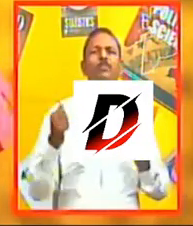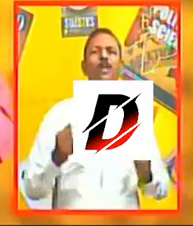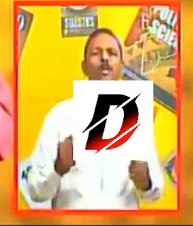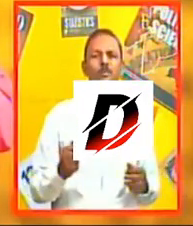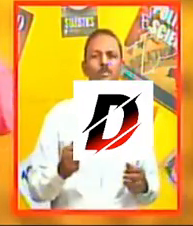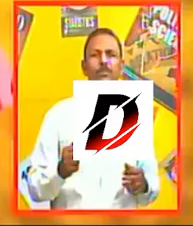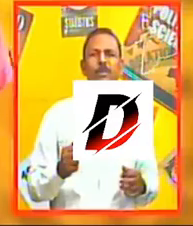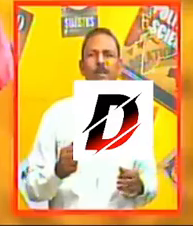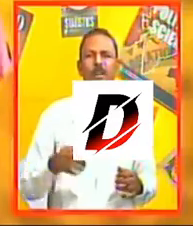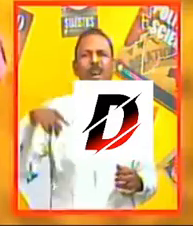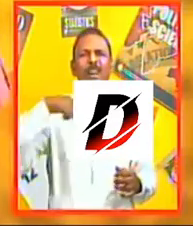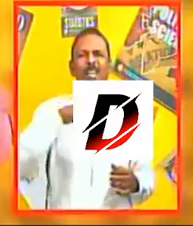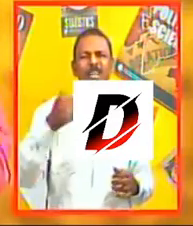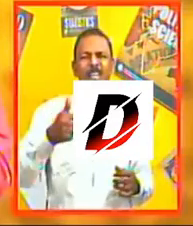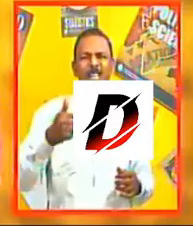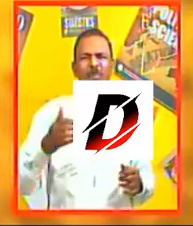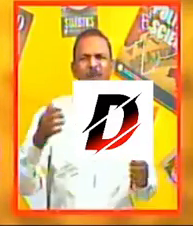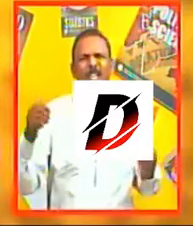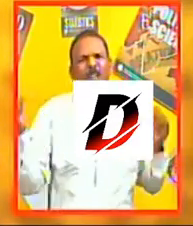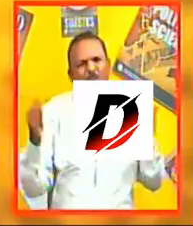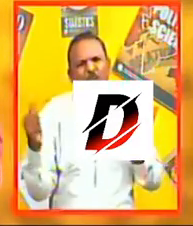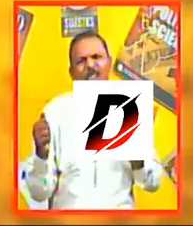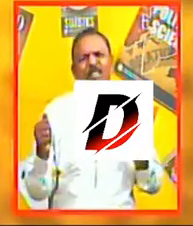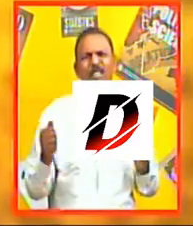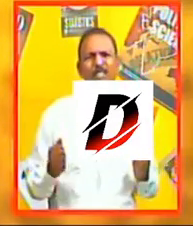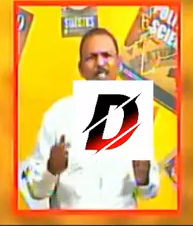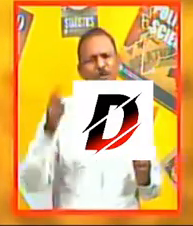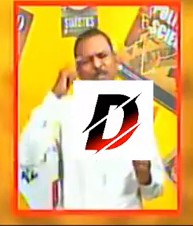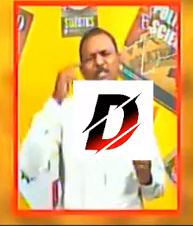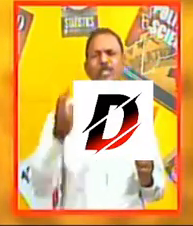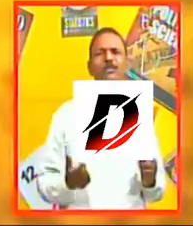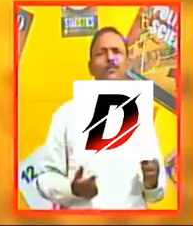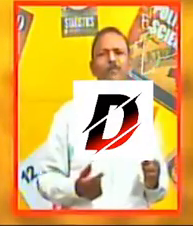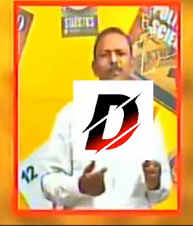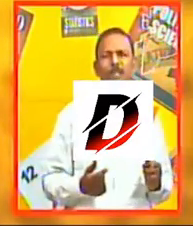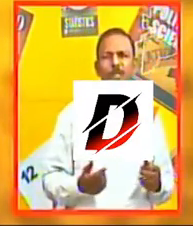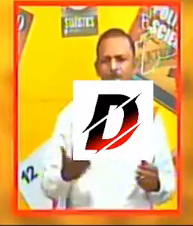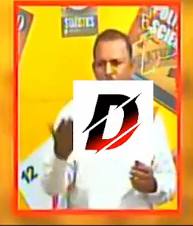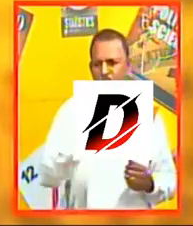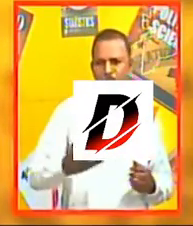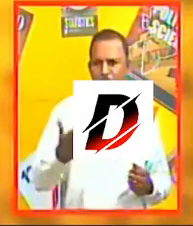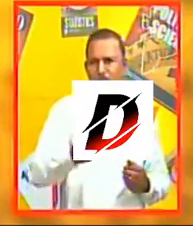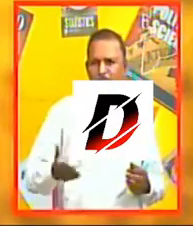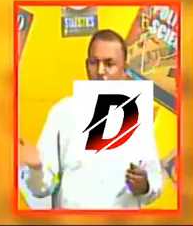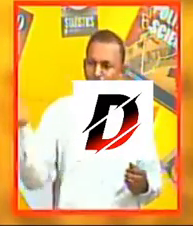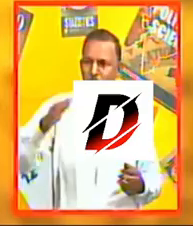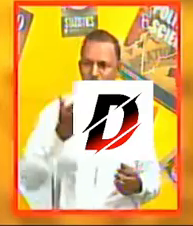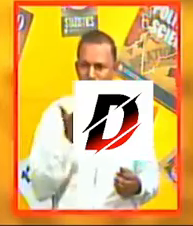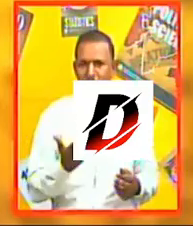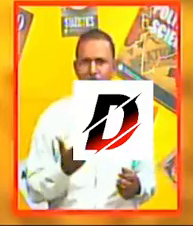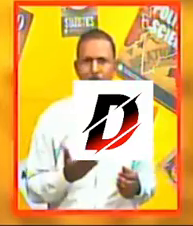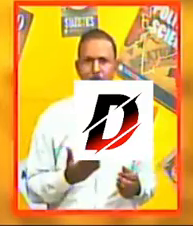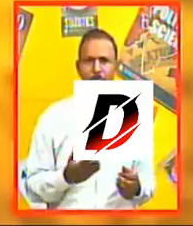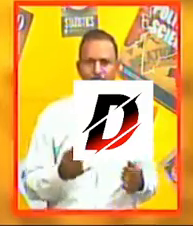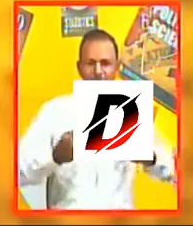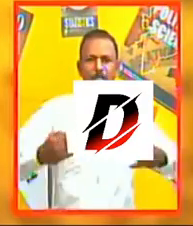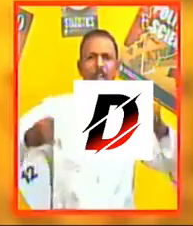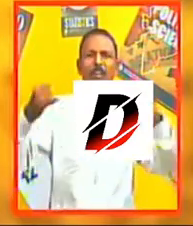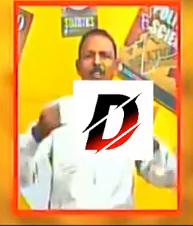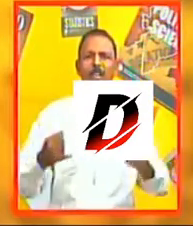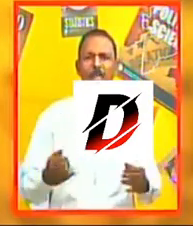இந்த அச்சங்களும் காலநிலையை பாதிக்கிறது அப்படின்றத இந்த பாடத்தில் புதுசாக தெரிஞ்சுக்கிறோம். இப்போ வரைபடங்களை மீண்டும் நான்